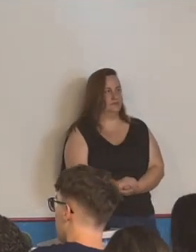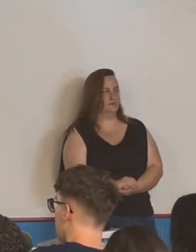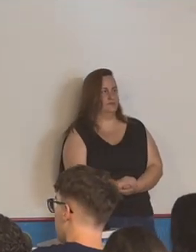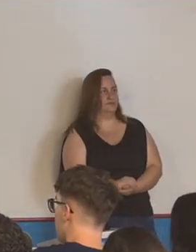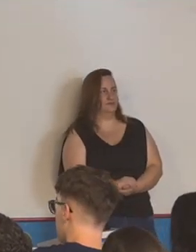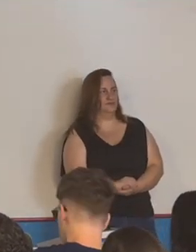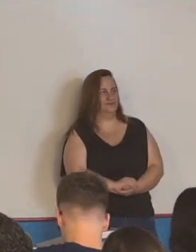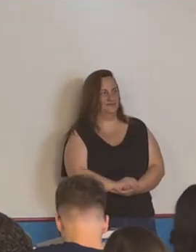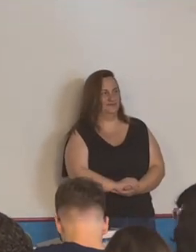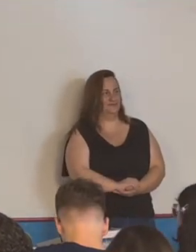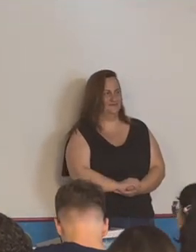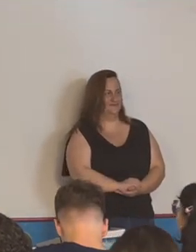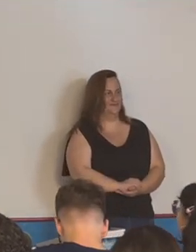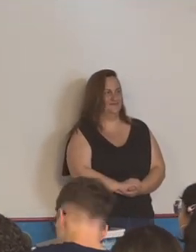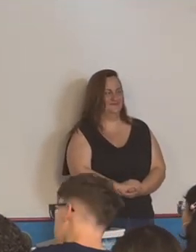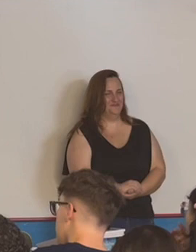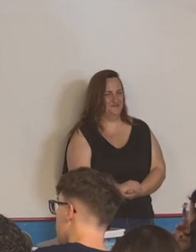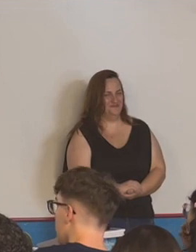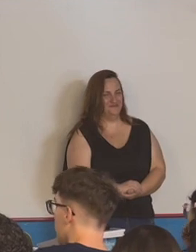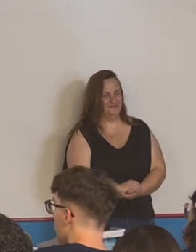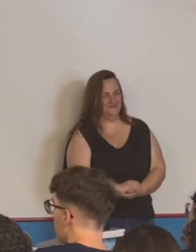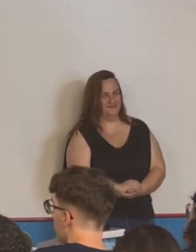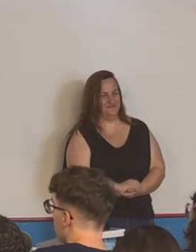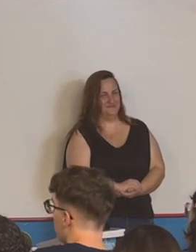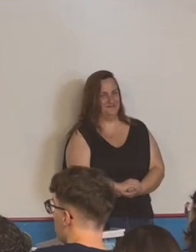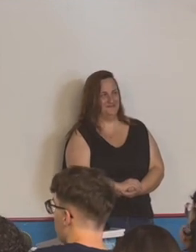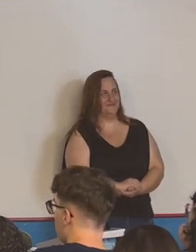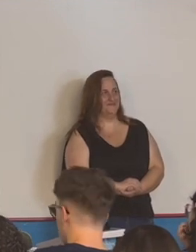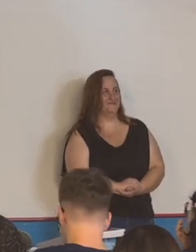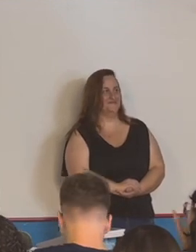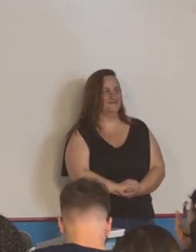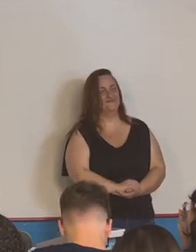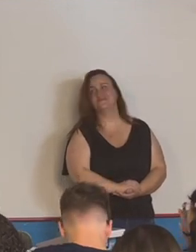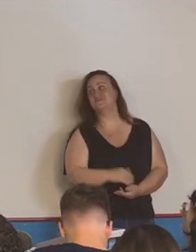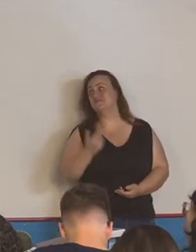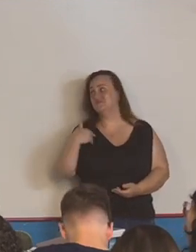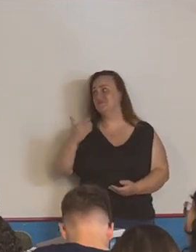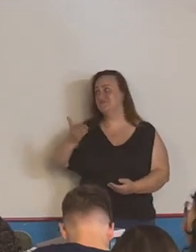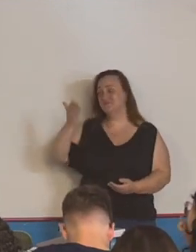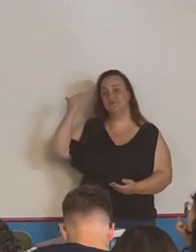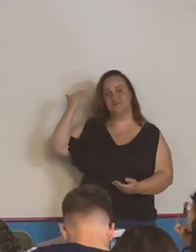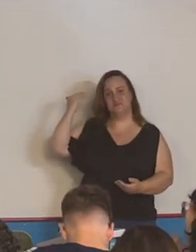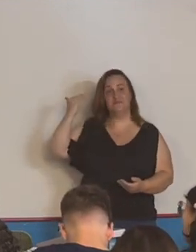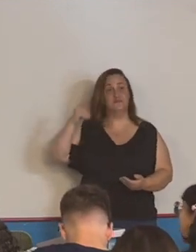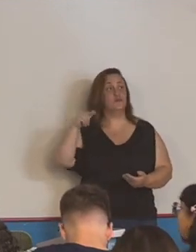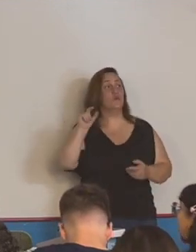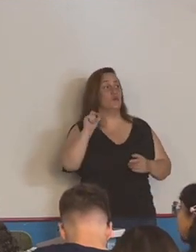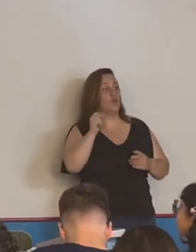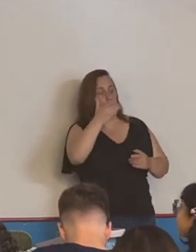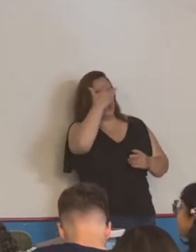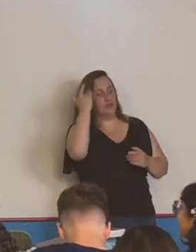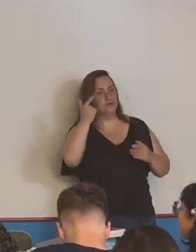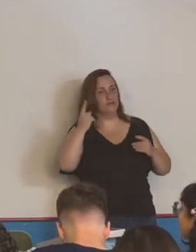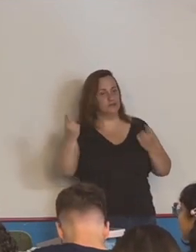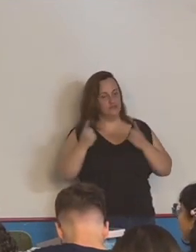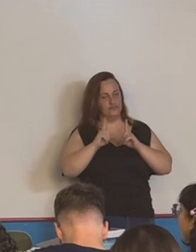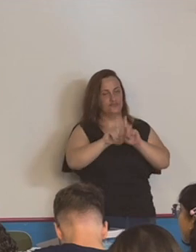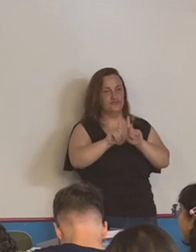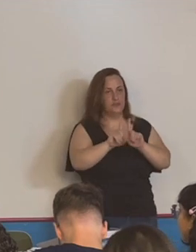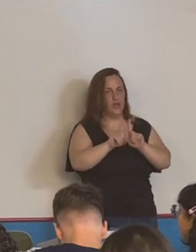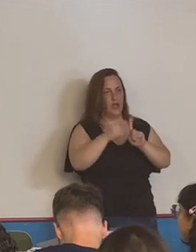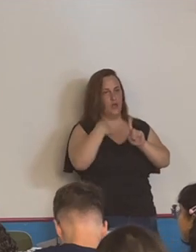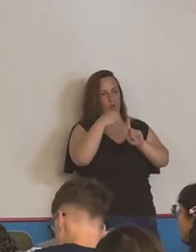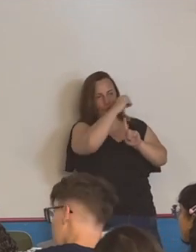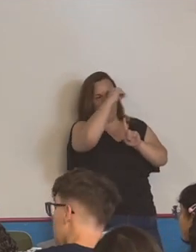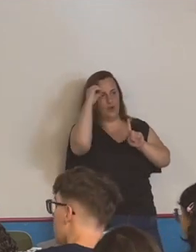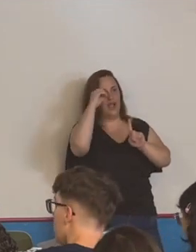Isso aqui faz parte dessa série também, que tem esse subsolo, né? Esse casal está alheio ao que está acontecendo, enquanto